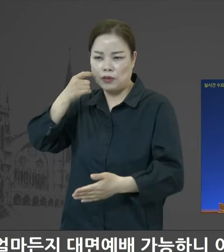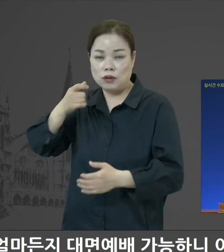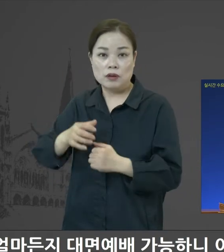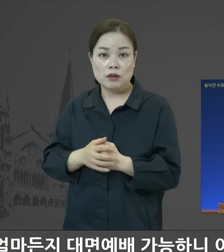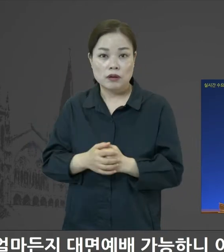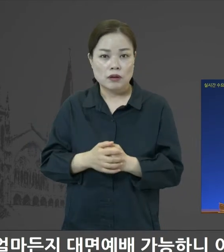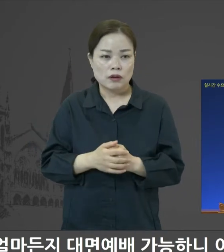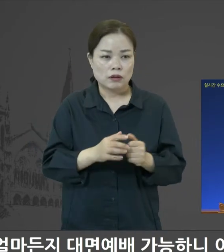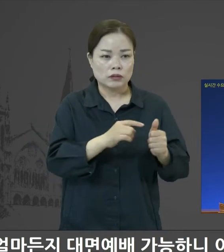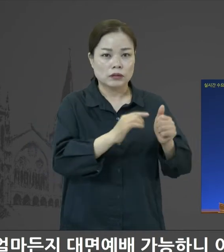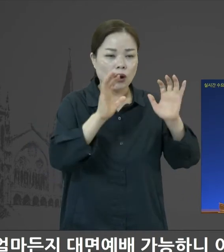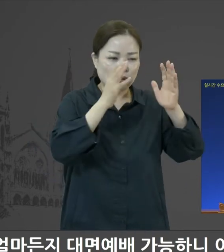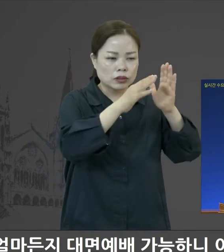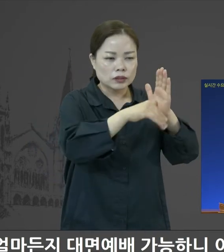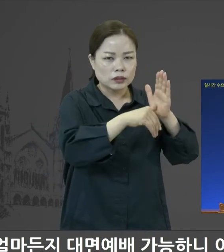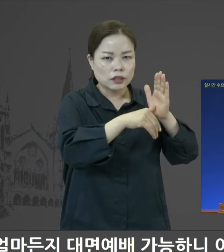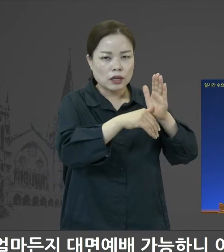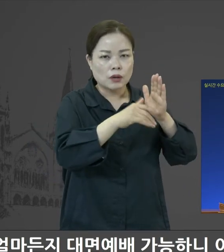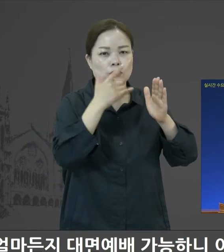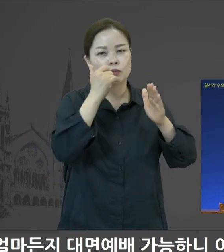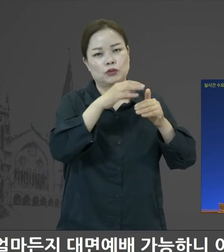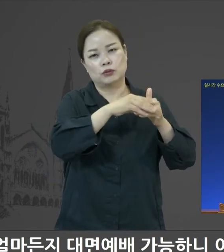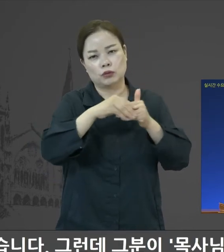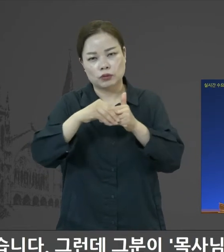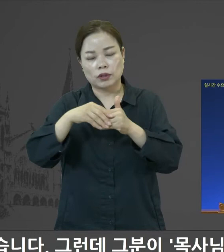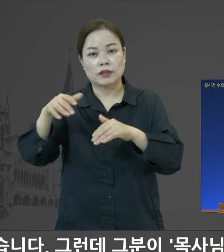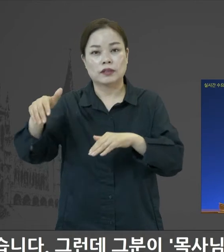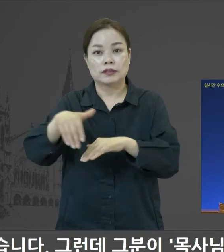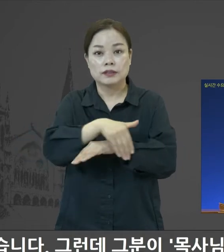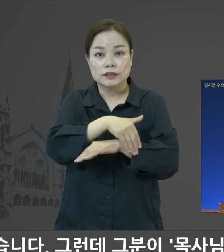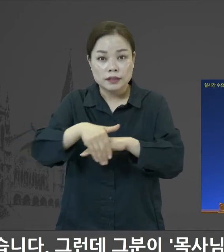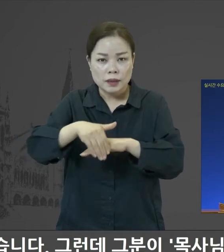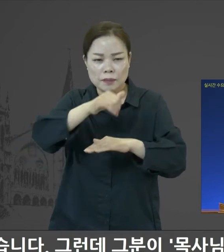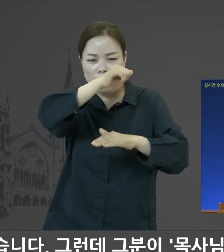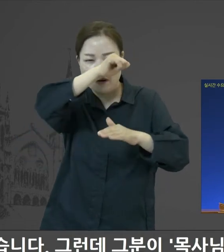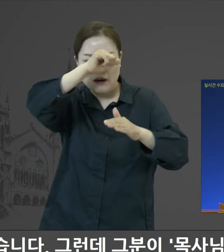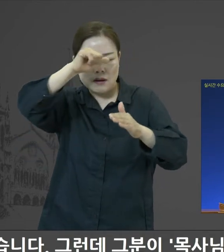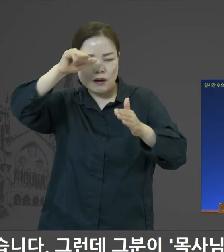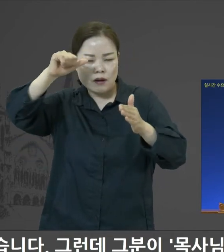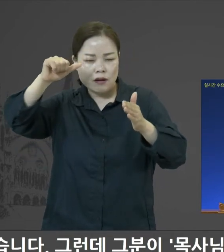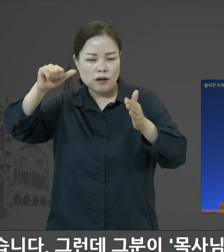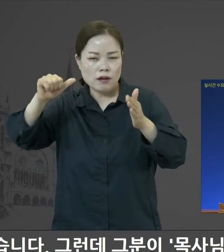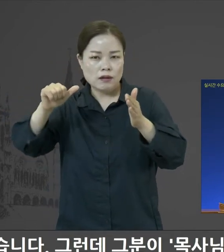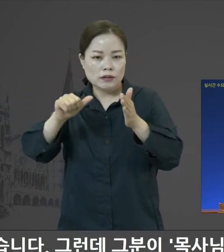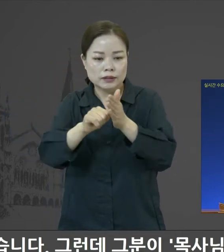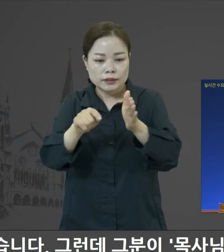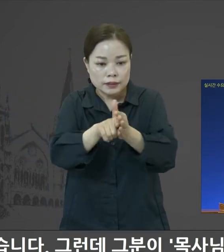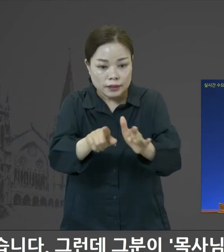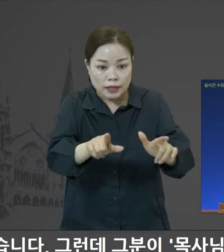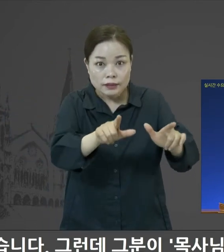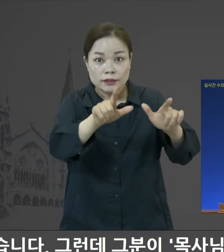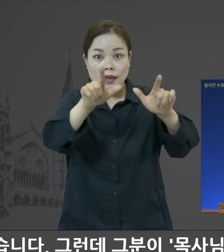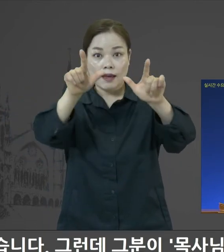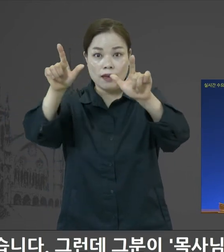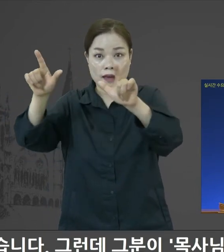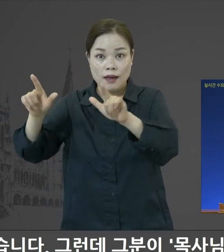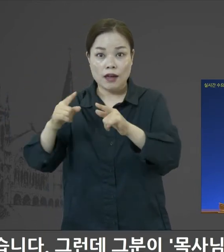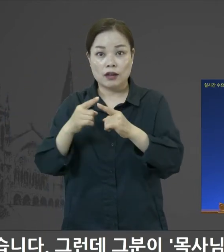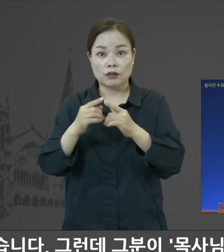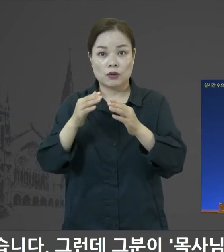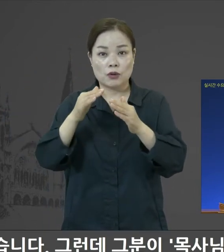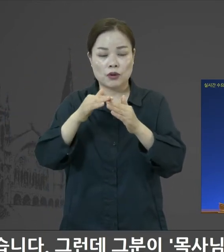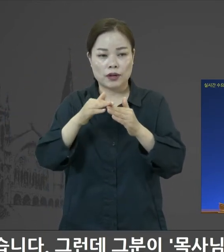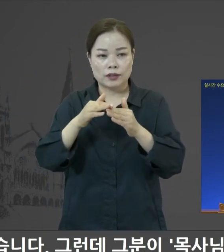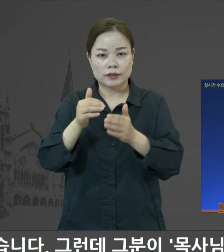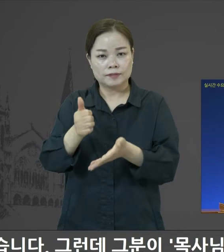제가 어릴 적부터 부모님 손잡고 교회를 다녔고 평생을 신앙생활을 하면서 교회를